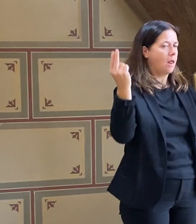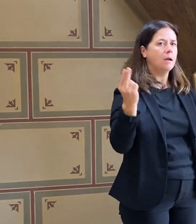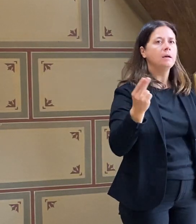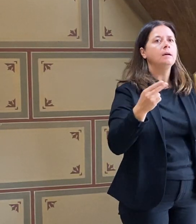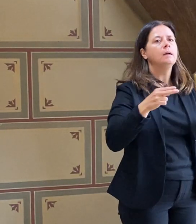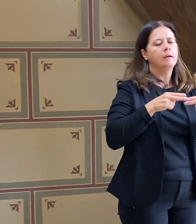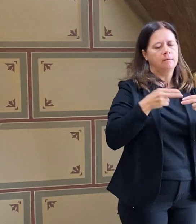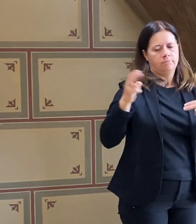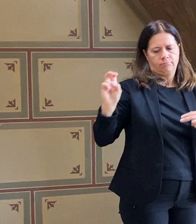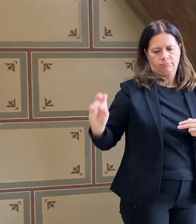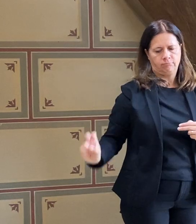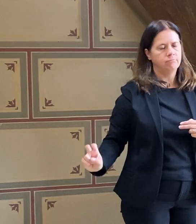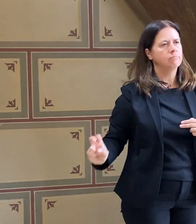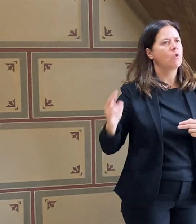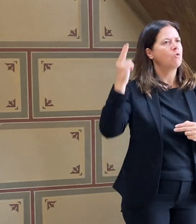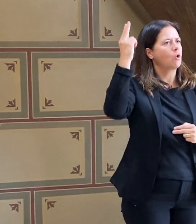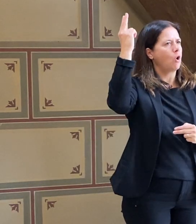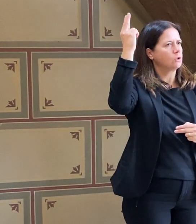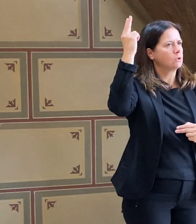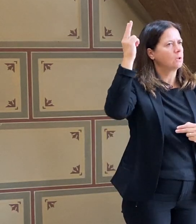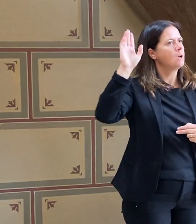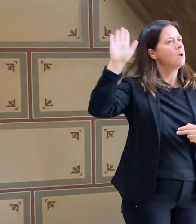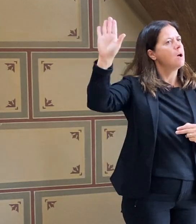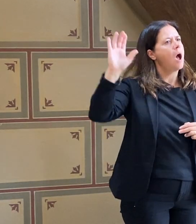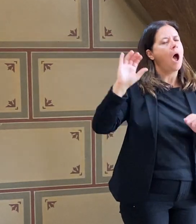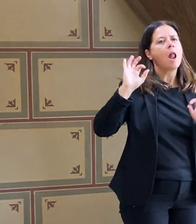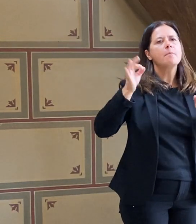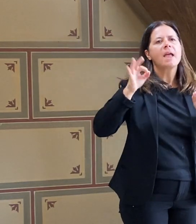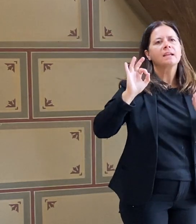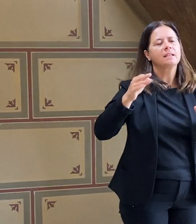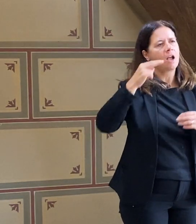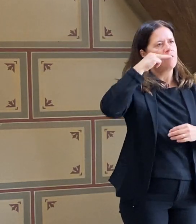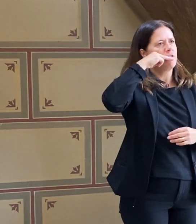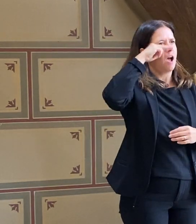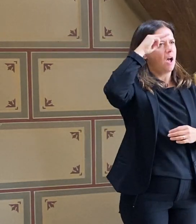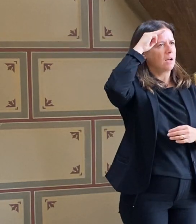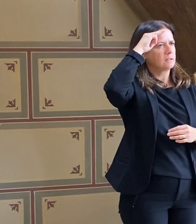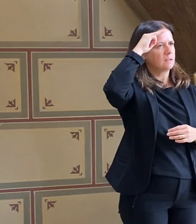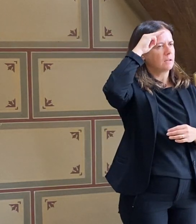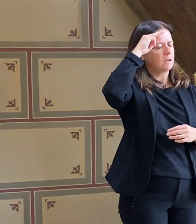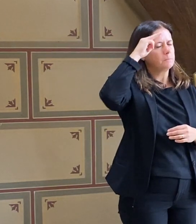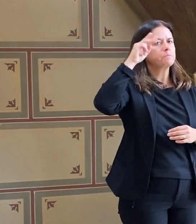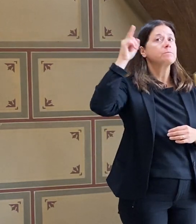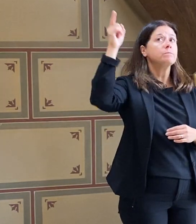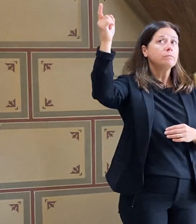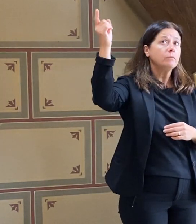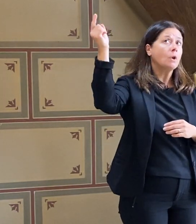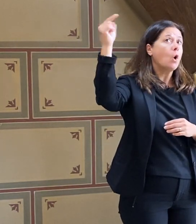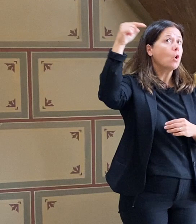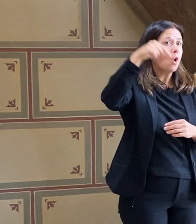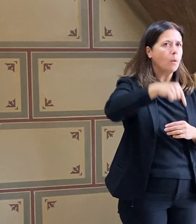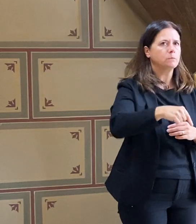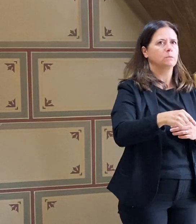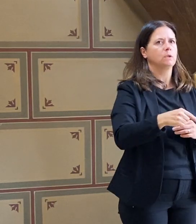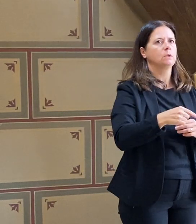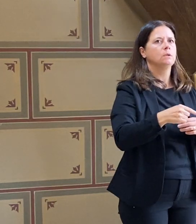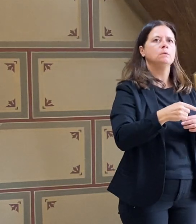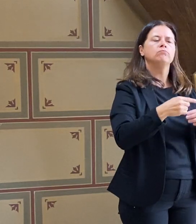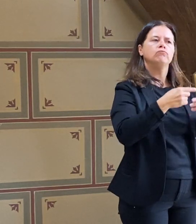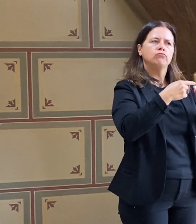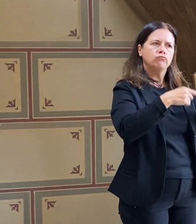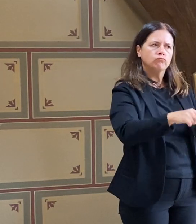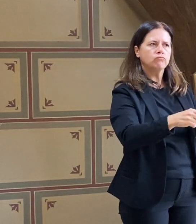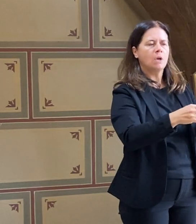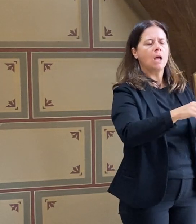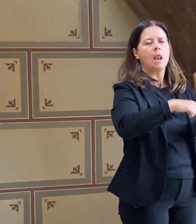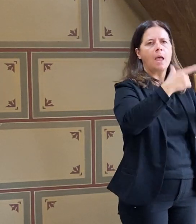Er sitzt zur Rechten Gottes, des allmächtigen Vaters. Von dort wird er kommen, zu